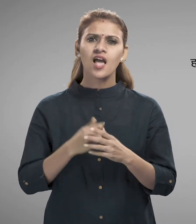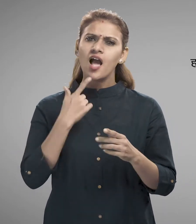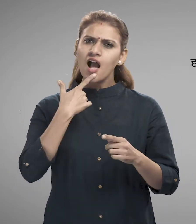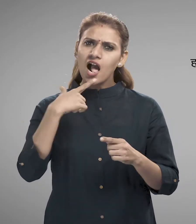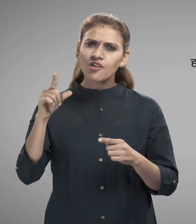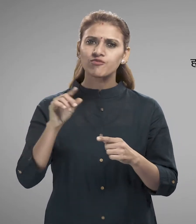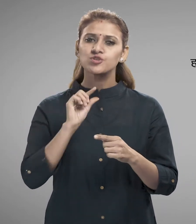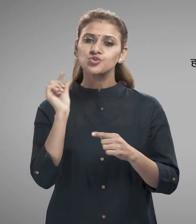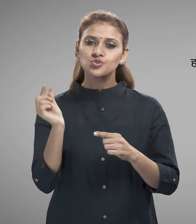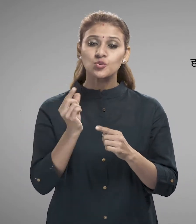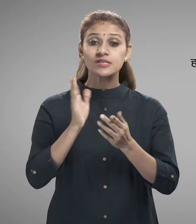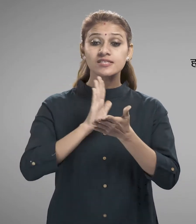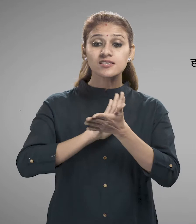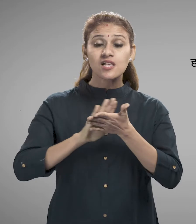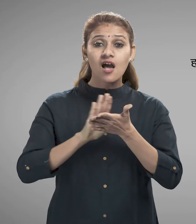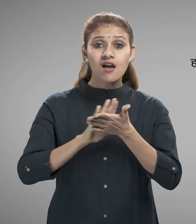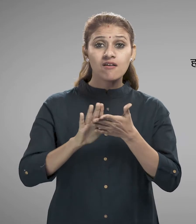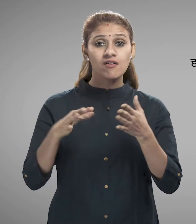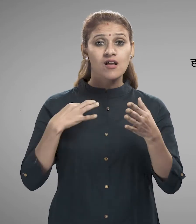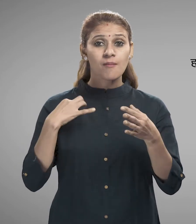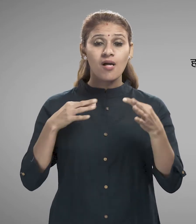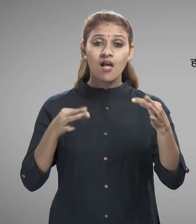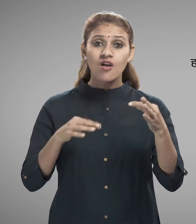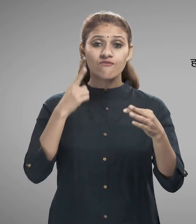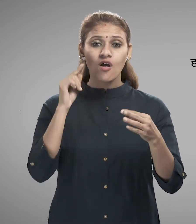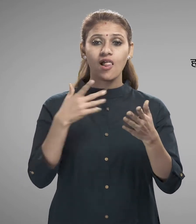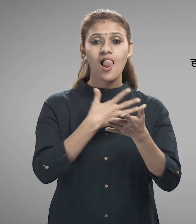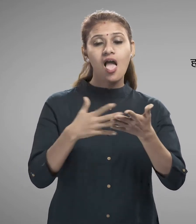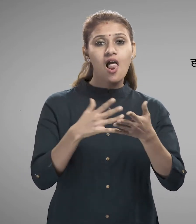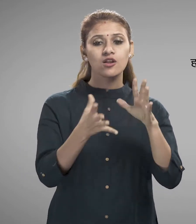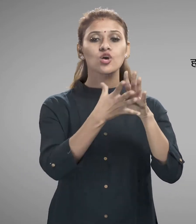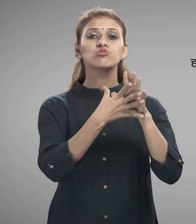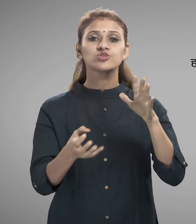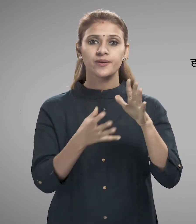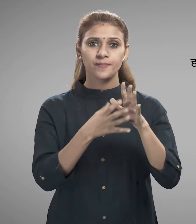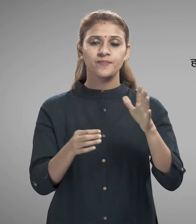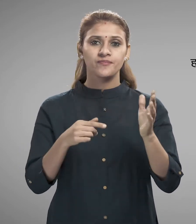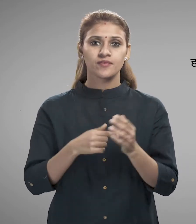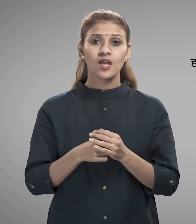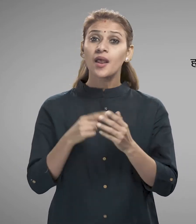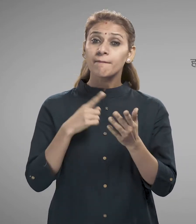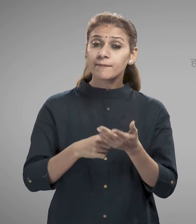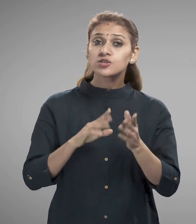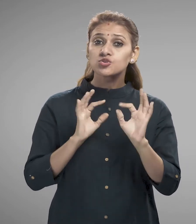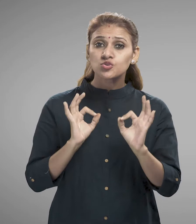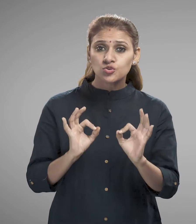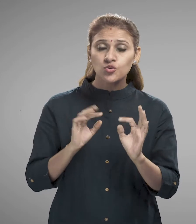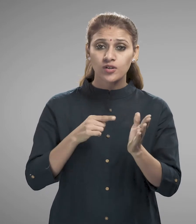माहवारी के खून को सोखने के लिए हमेशा साफ कपड़े का इस्तेमाल करें। सुनिश्चित कर लीजिए कि